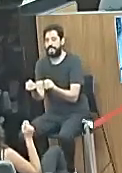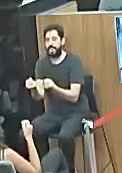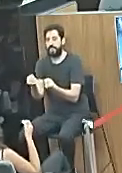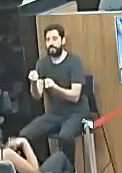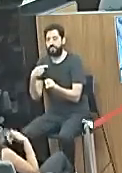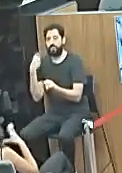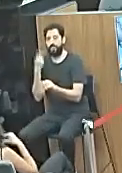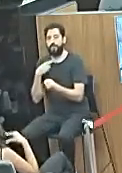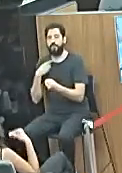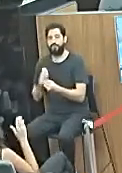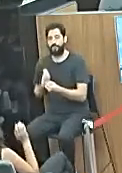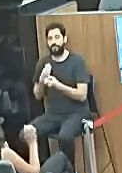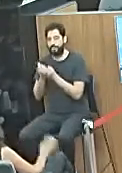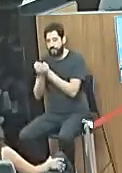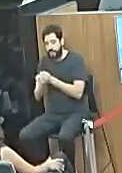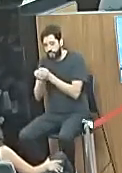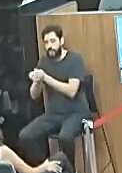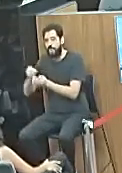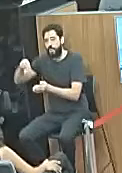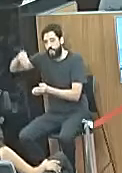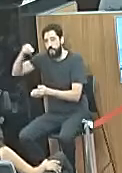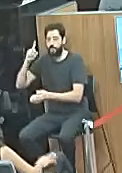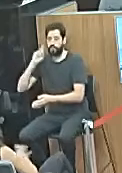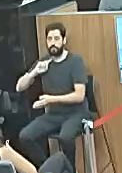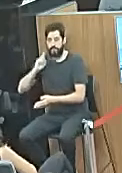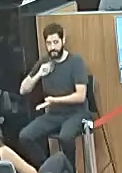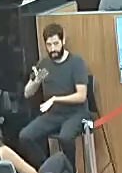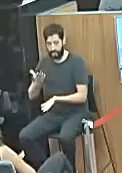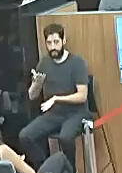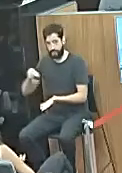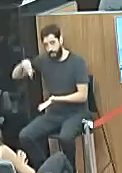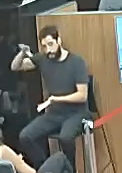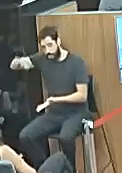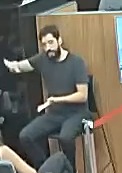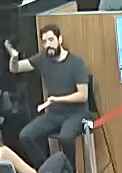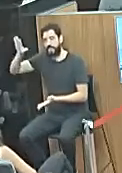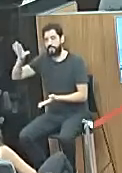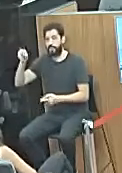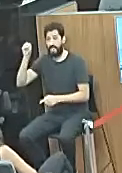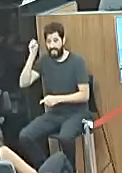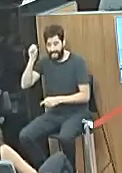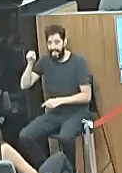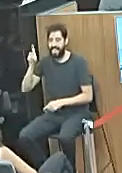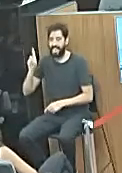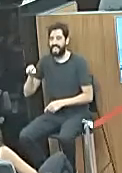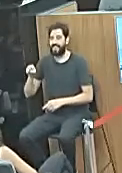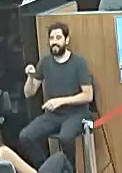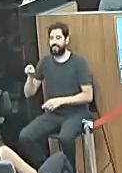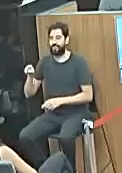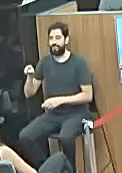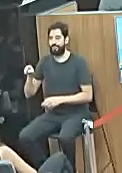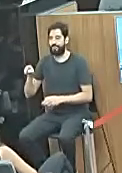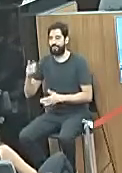jequitinhonha no nordeste de minas no norte de minas então aquilo ali é uma expressão